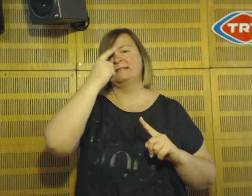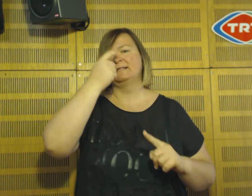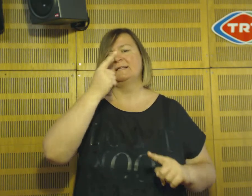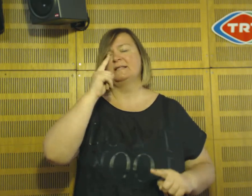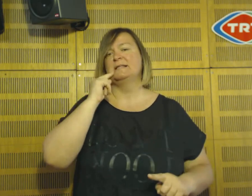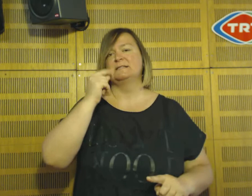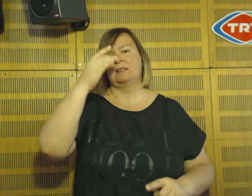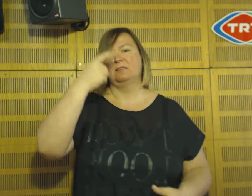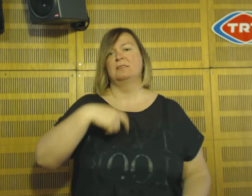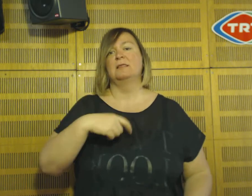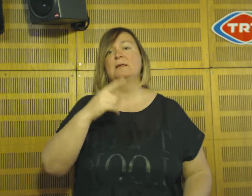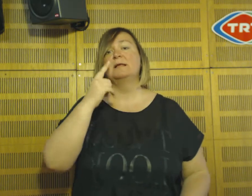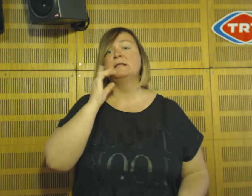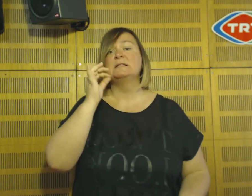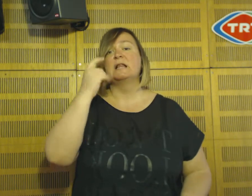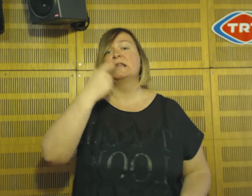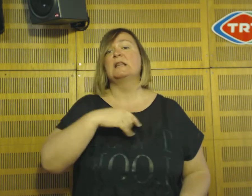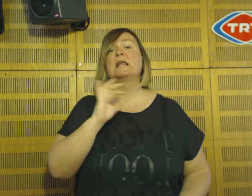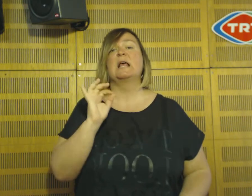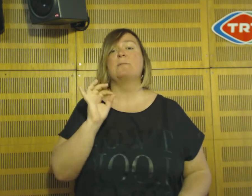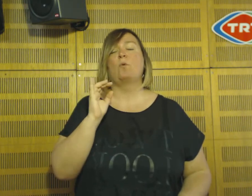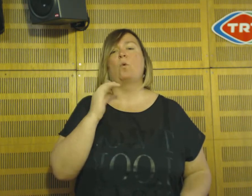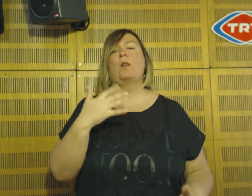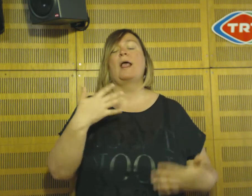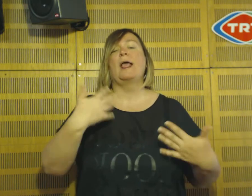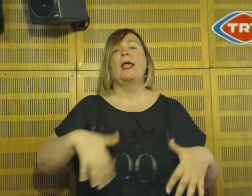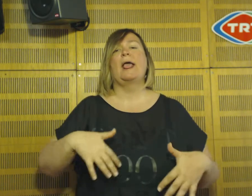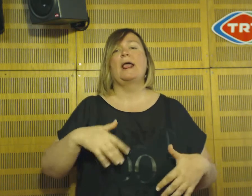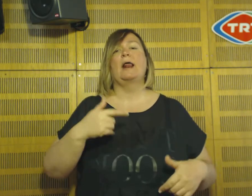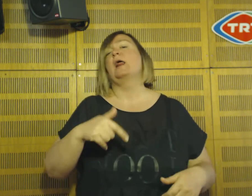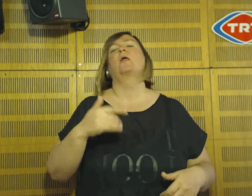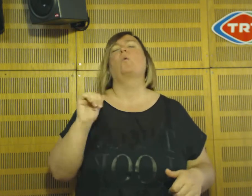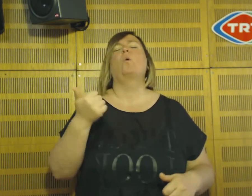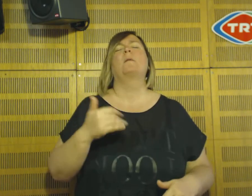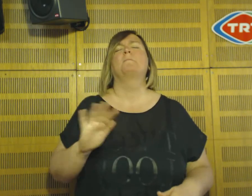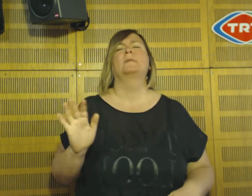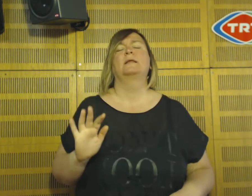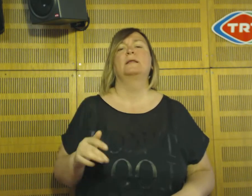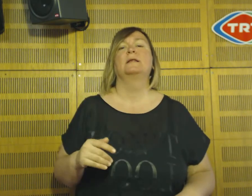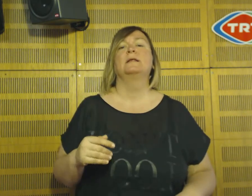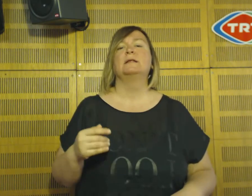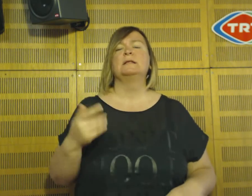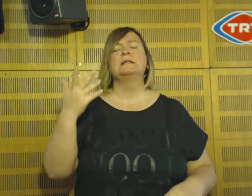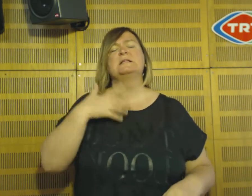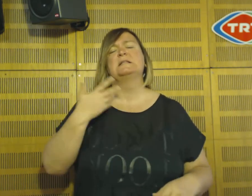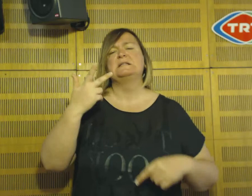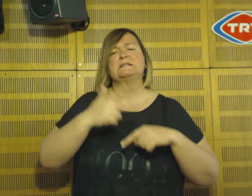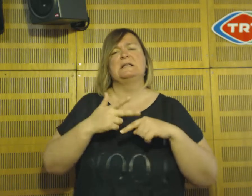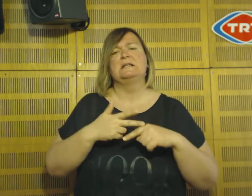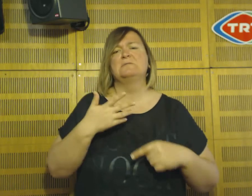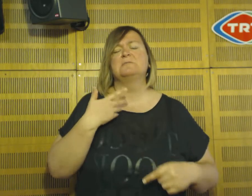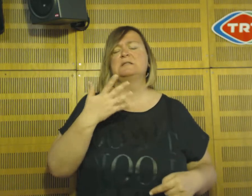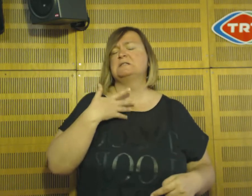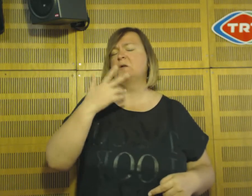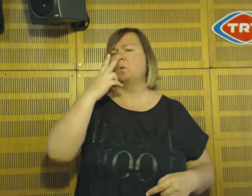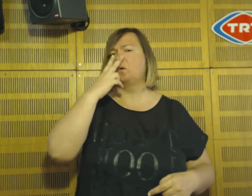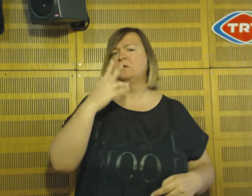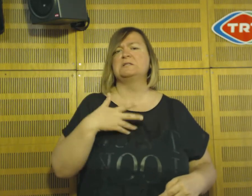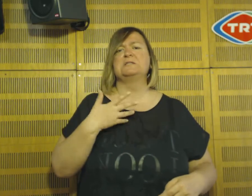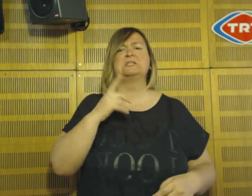yapıyoruz. Bireyin kim olduğu benim için önemli. Engelin ne olduğu benim için önemli değil. İster zihinsel engelli olmuş, ister görme engelli olmuş, ister işitme